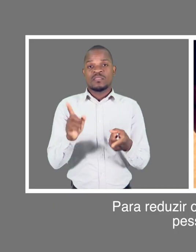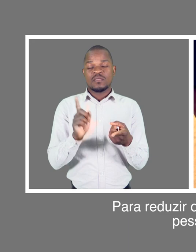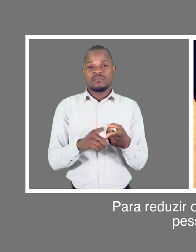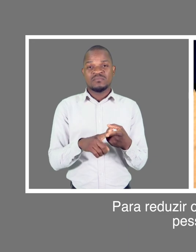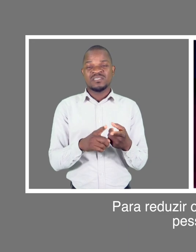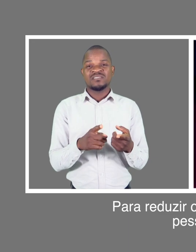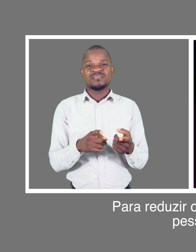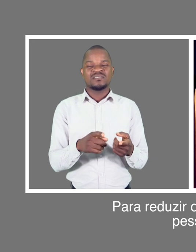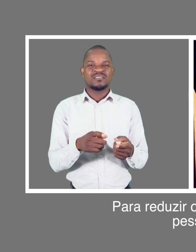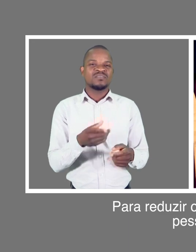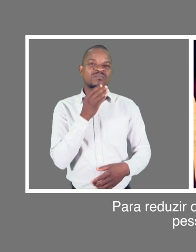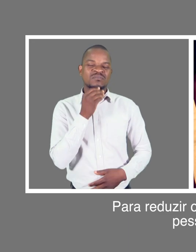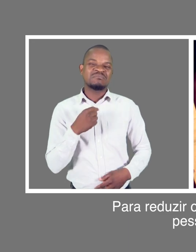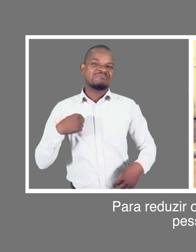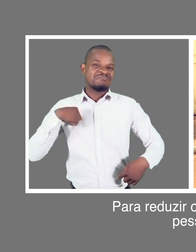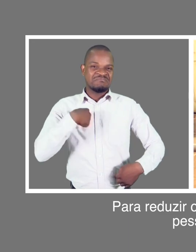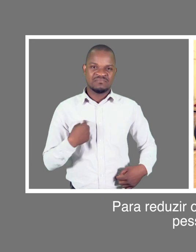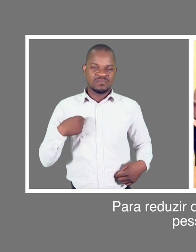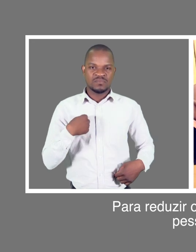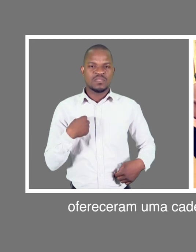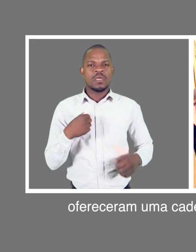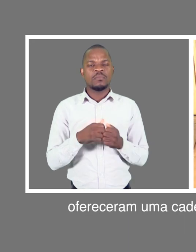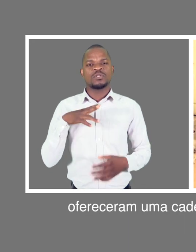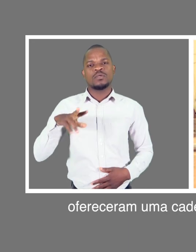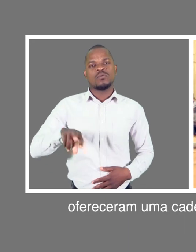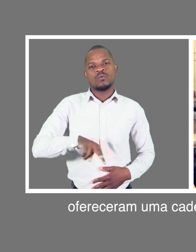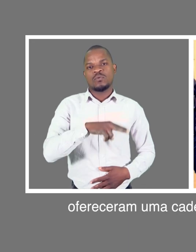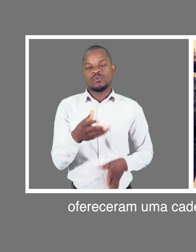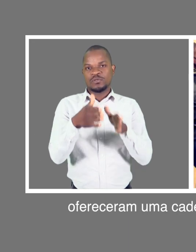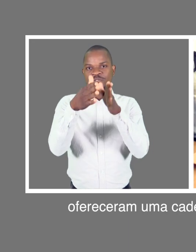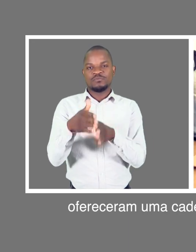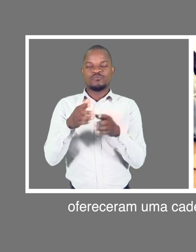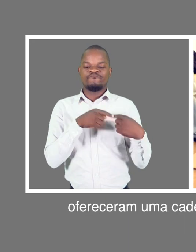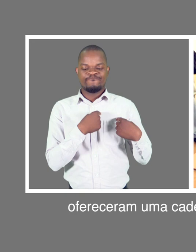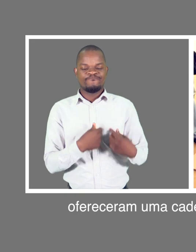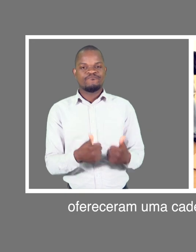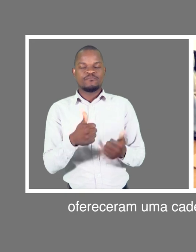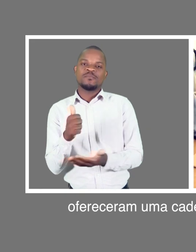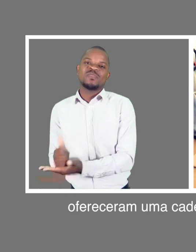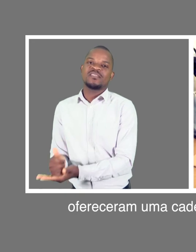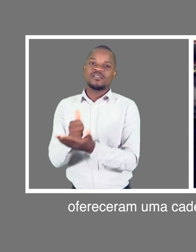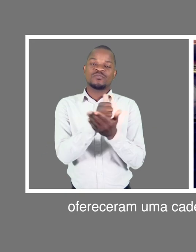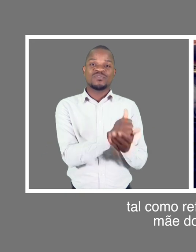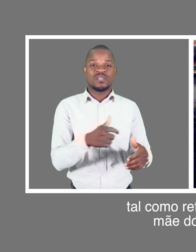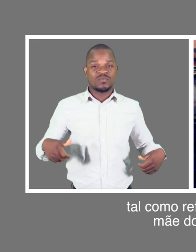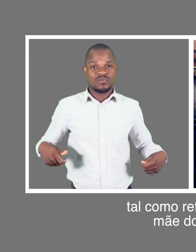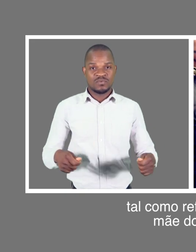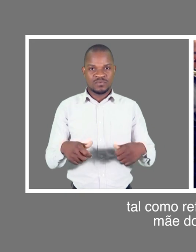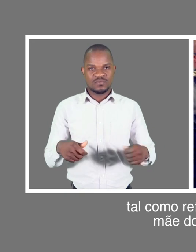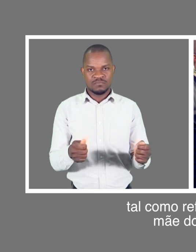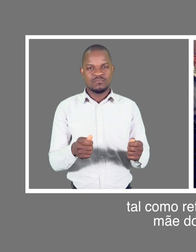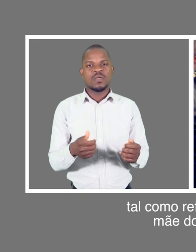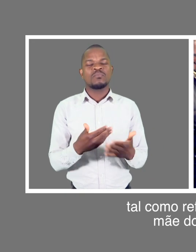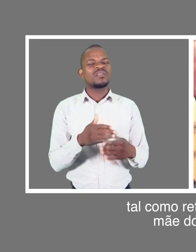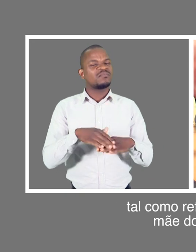Para reduzir o sofrimento deste menor, pessoas de boa fé ofereceram uma cadeira de rodas, que será muito útil, tal como